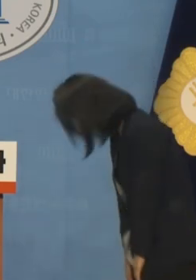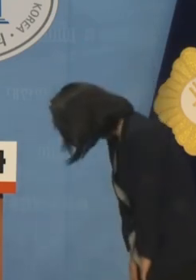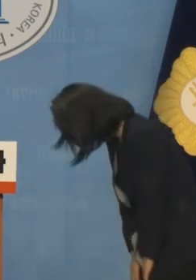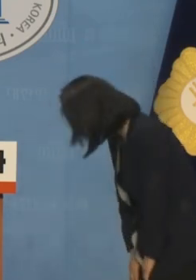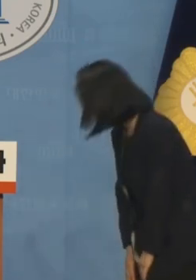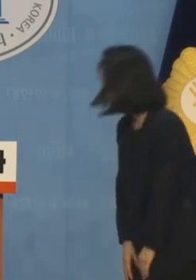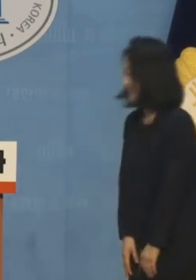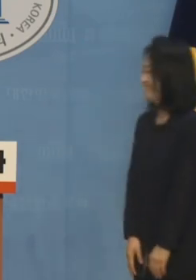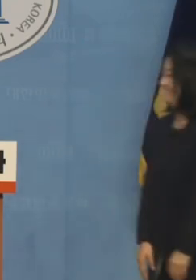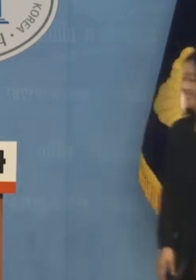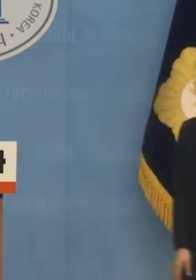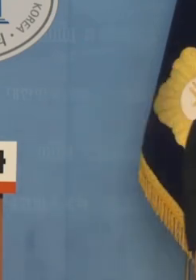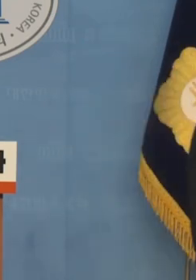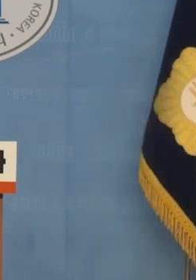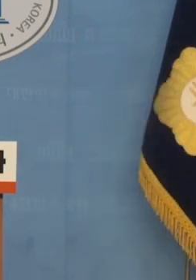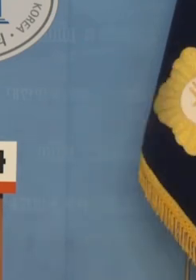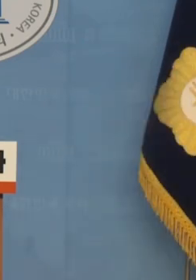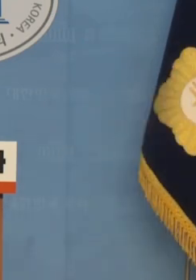감사합니다.